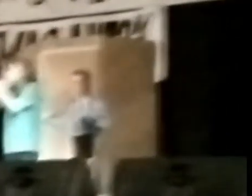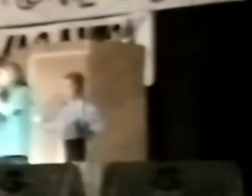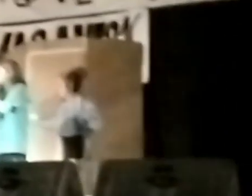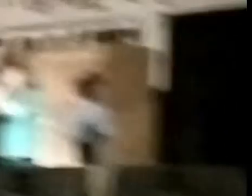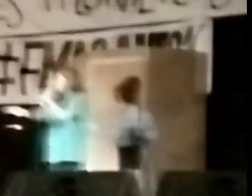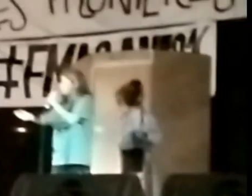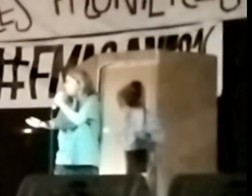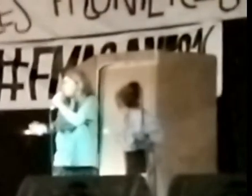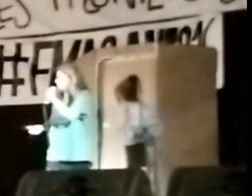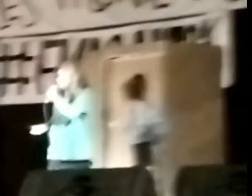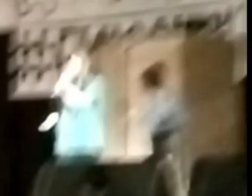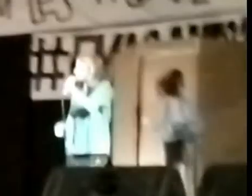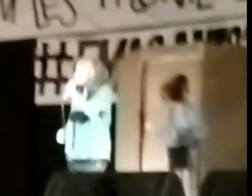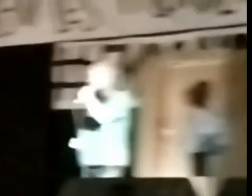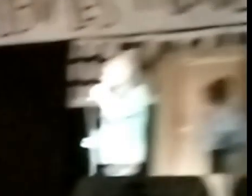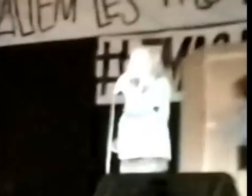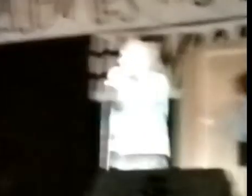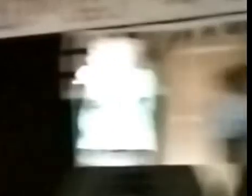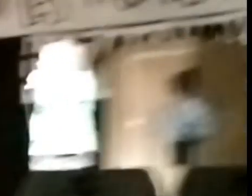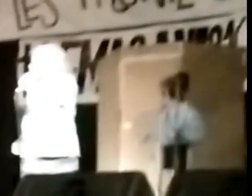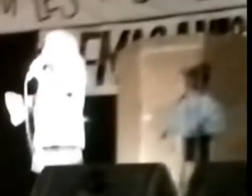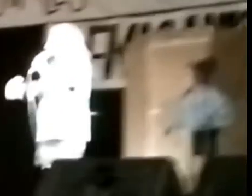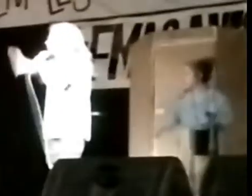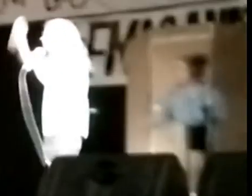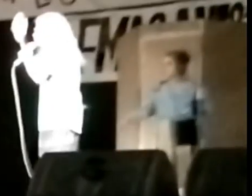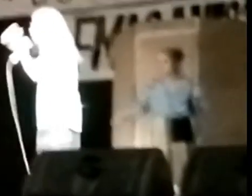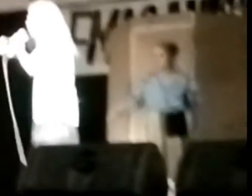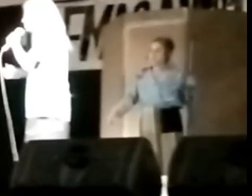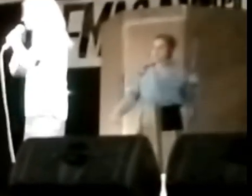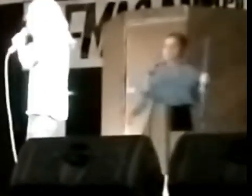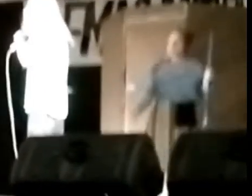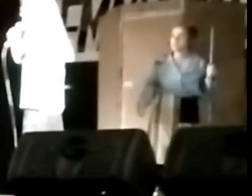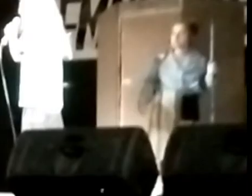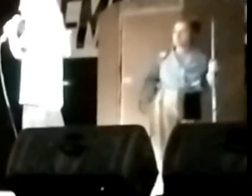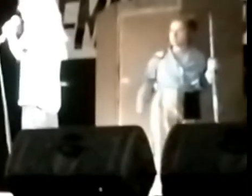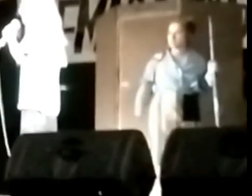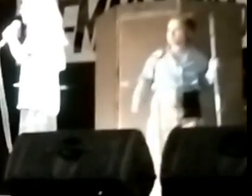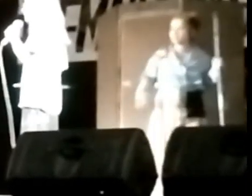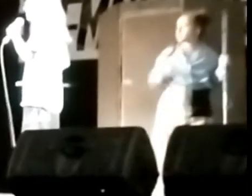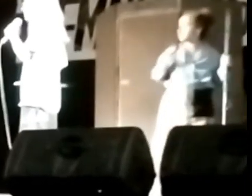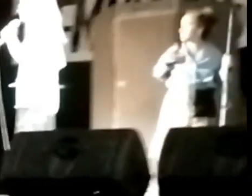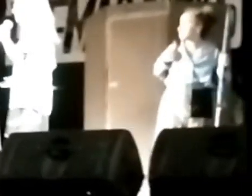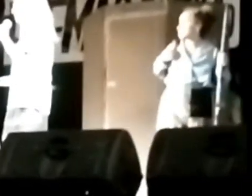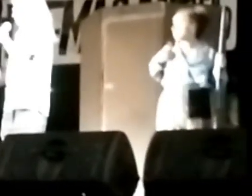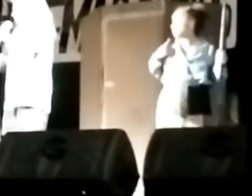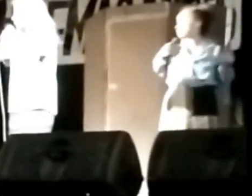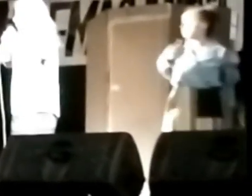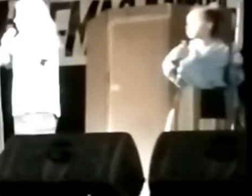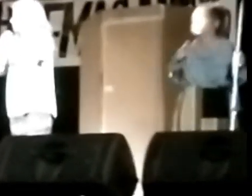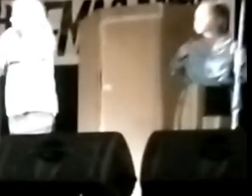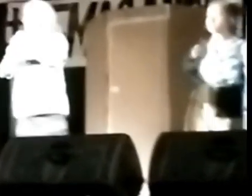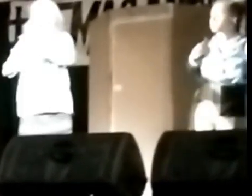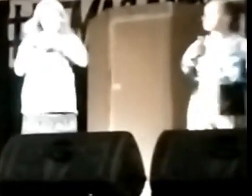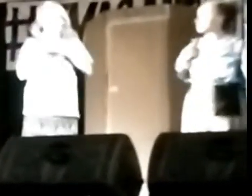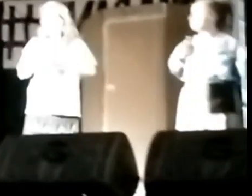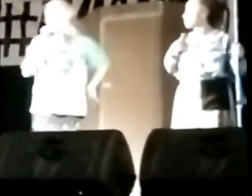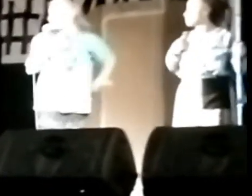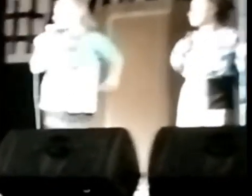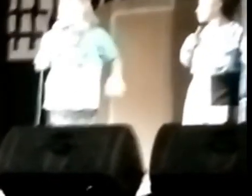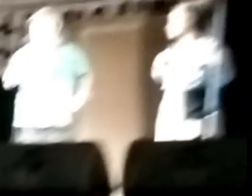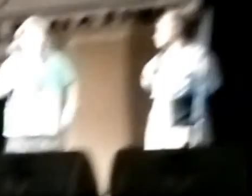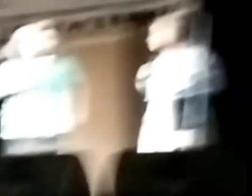enriquecen con la burbuja inmobiliaria. Nos estafan a todos y ahora me quieren sacar de mi casa. No, están como